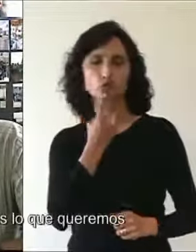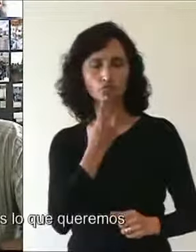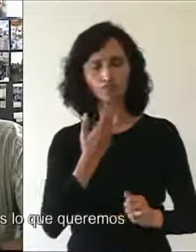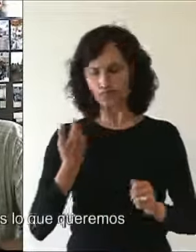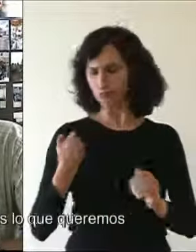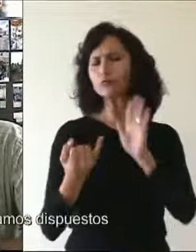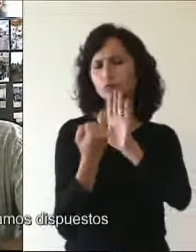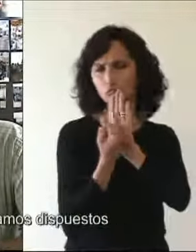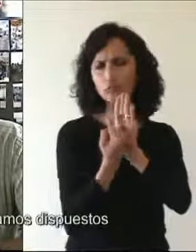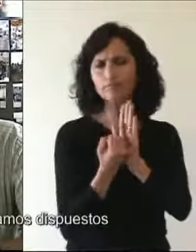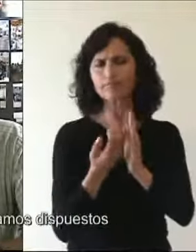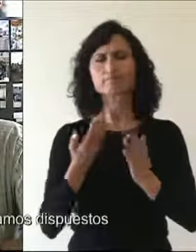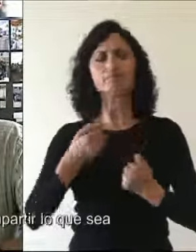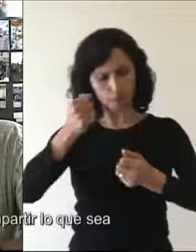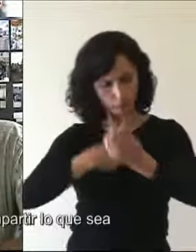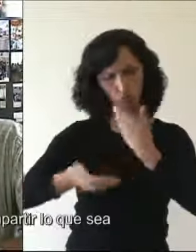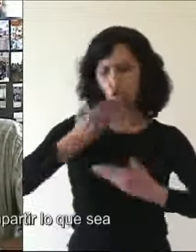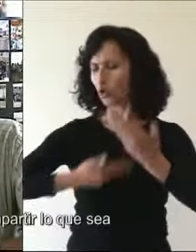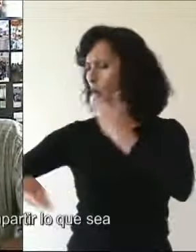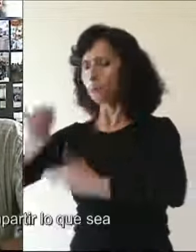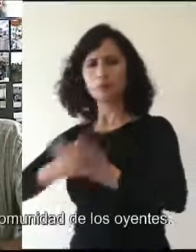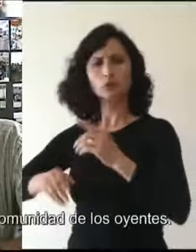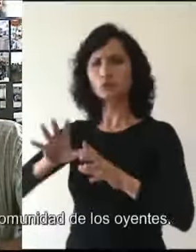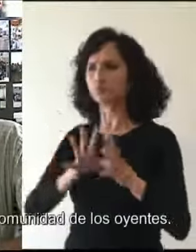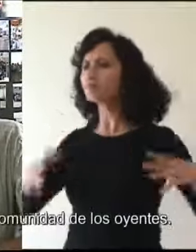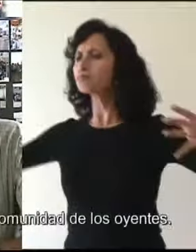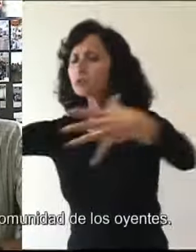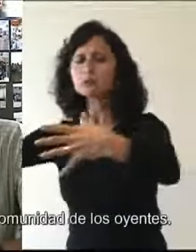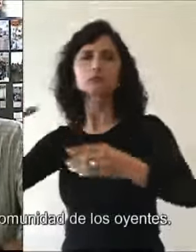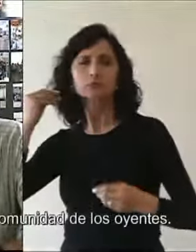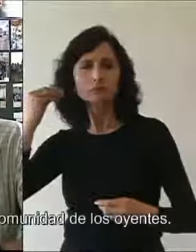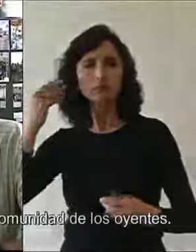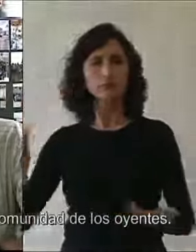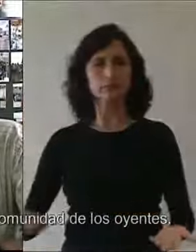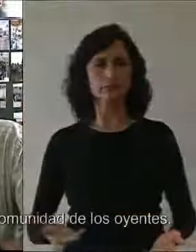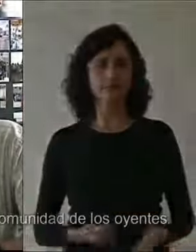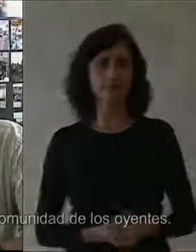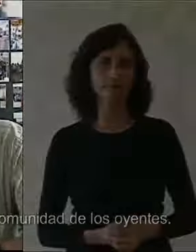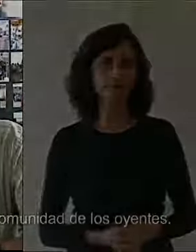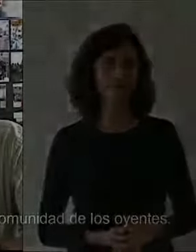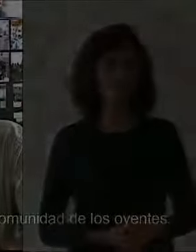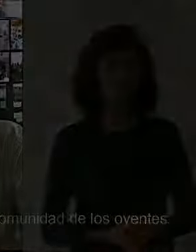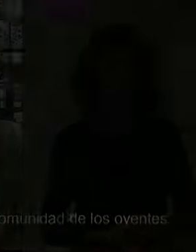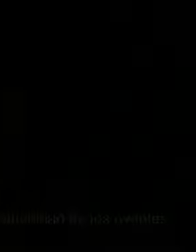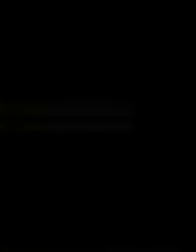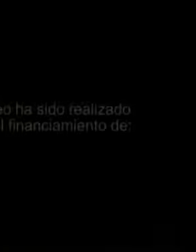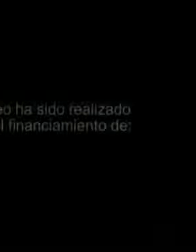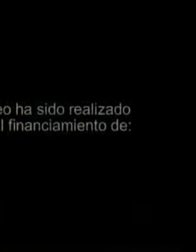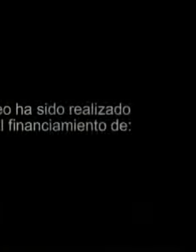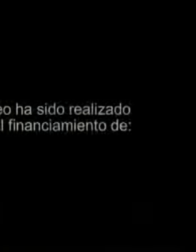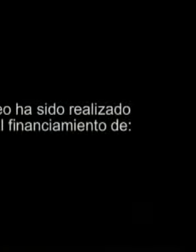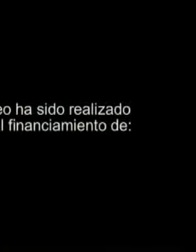tenemos identidad, sabemos lo que queremos y estamos dispuestos a compartir lo que sea con la macrocomunidad de los oyentes.